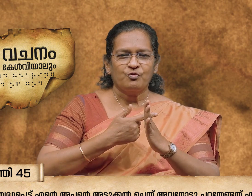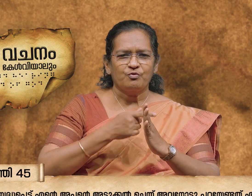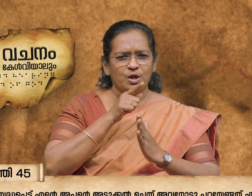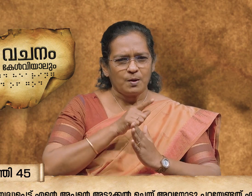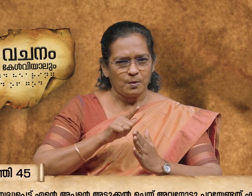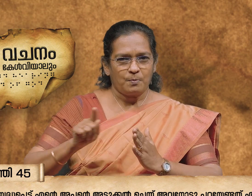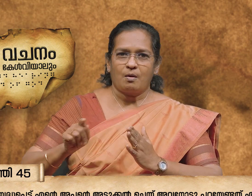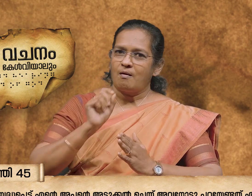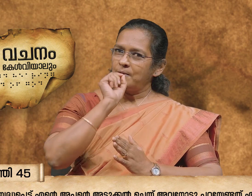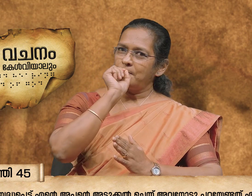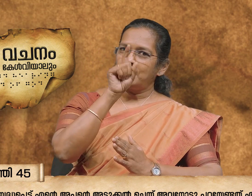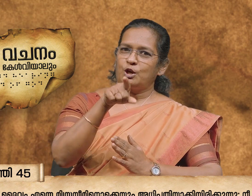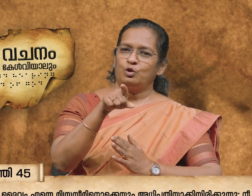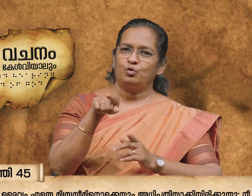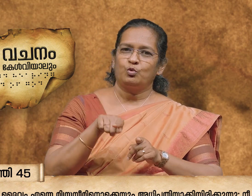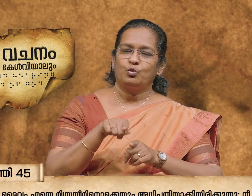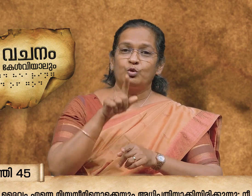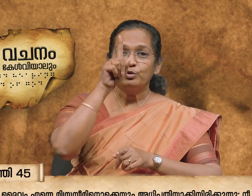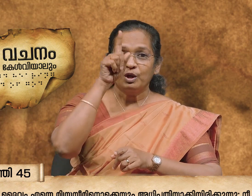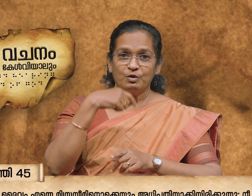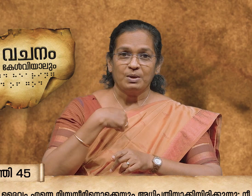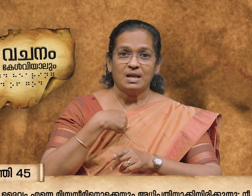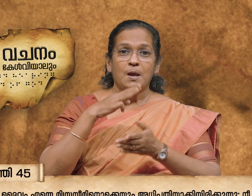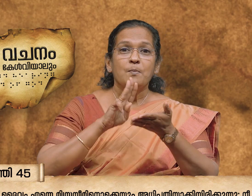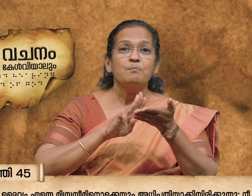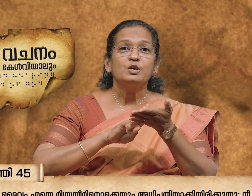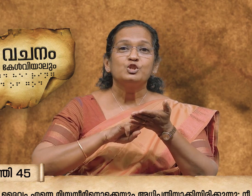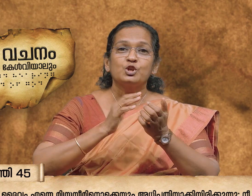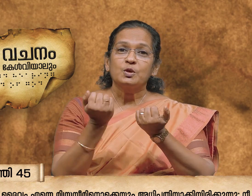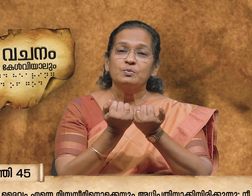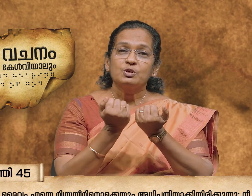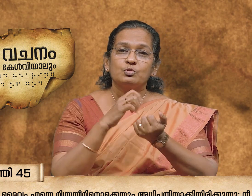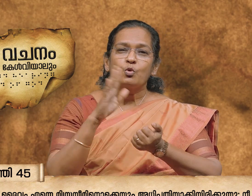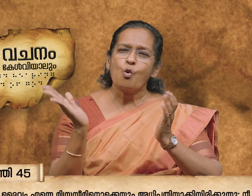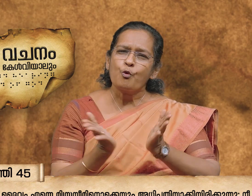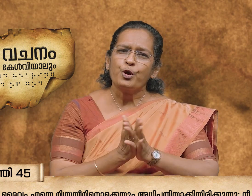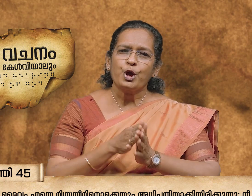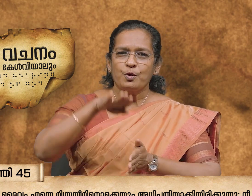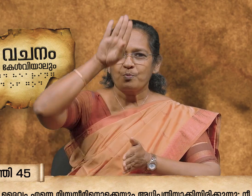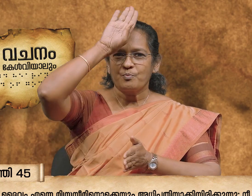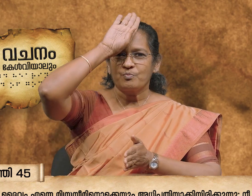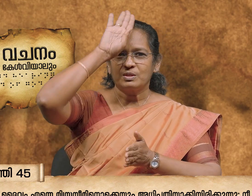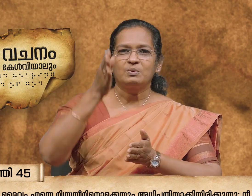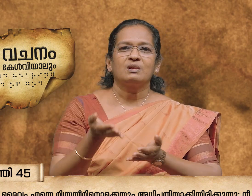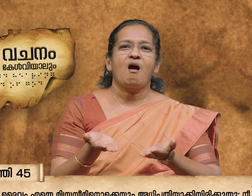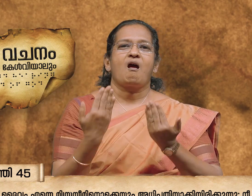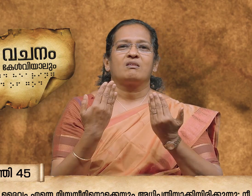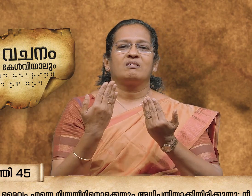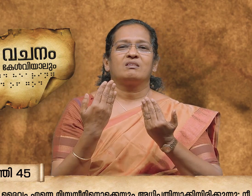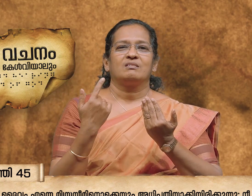ഇപ്രകാരം പറയുന്നു, ദൈവം എന്നെ മിസ്രൈമിനൊക്കെയും അധിപതിയാക്കിയിരിക്കുന്നു. നീ താമസിയാതെ എൻ്റെ